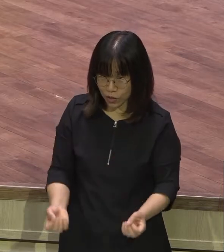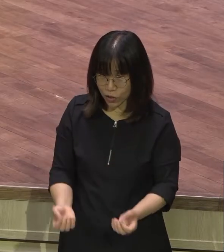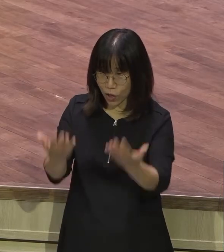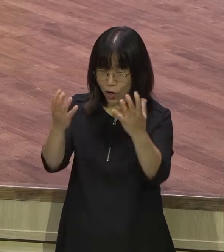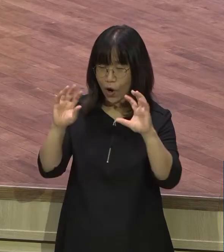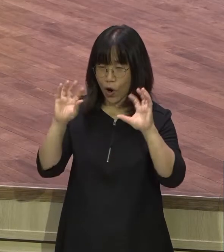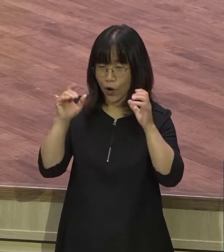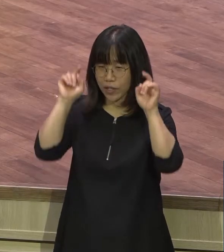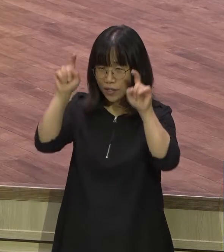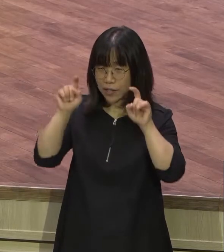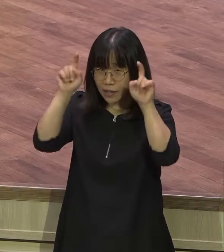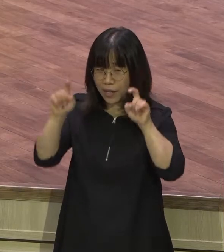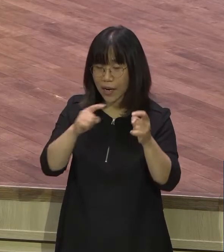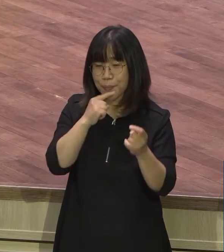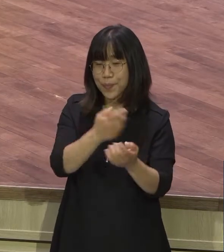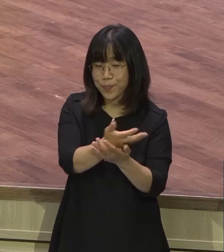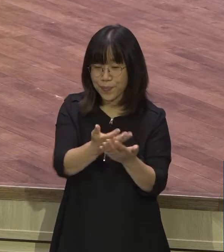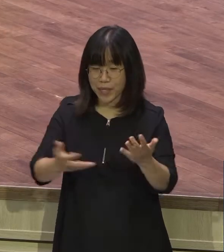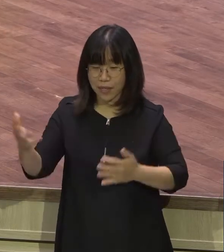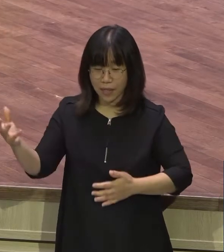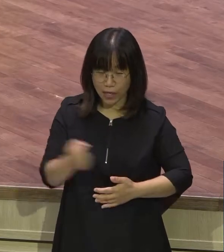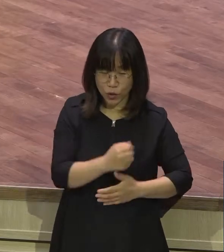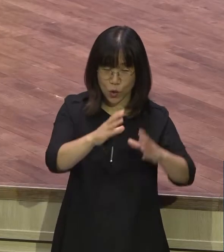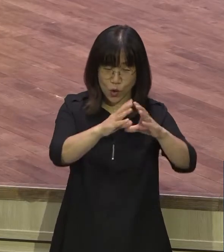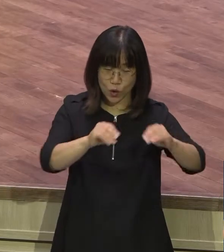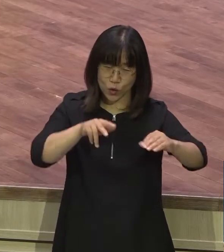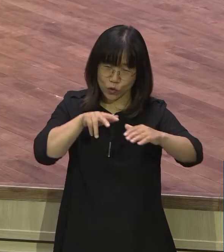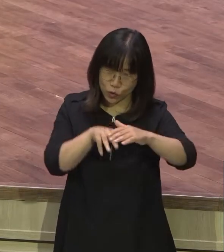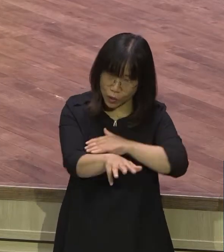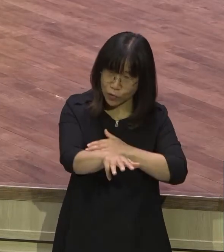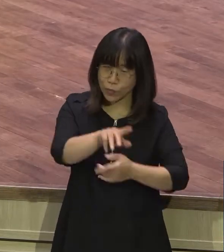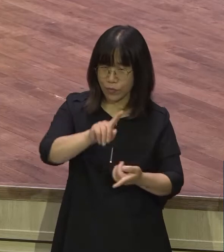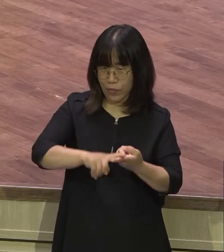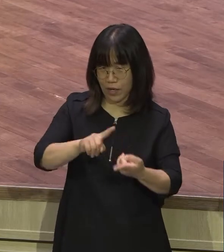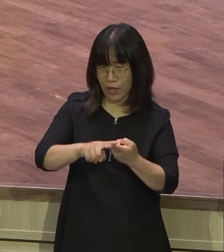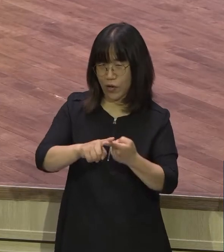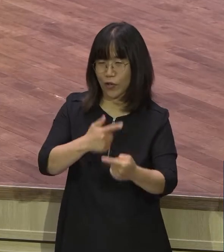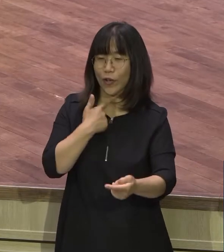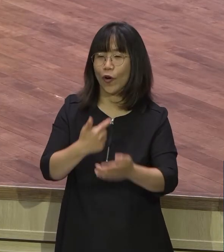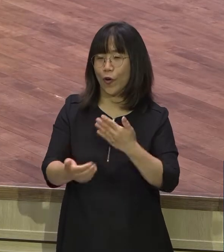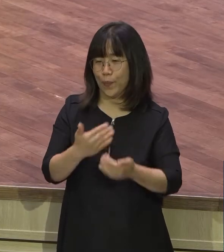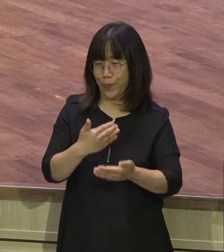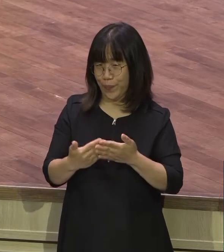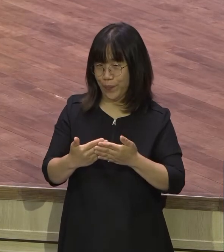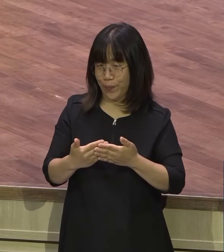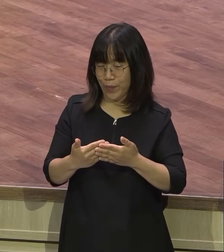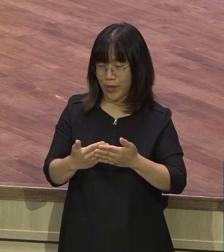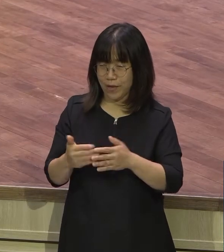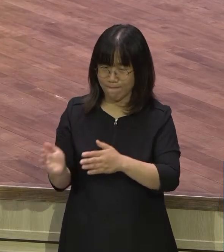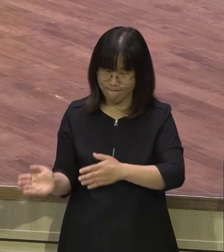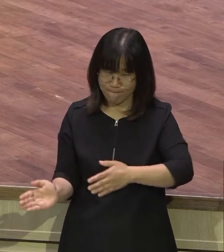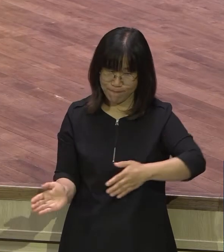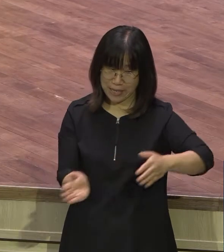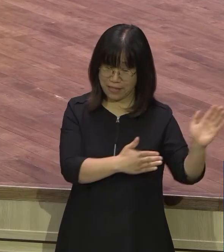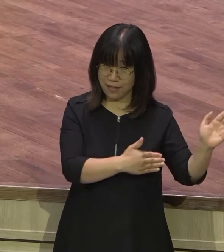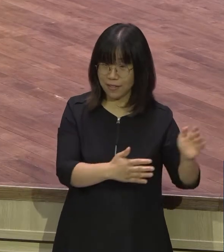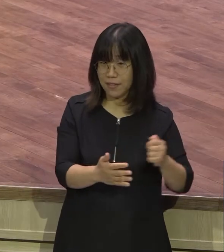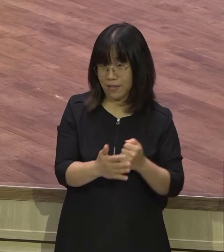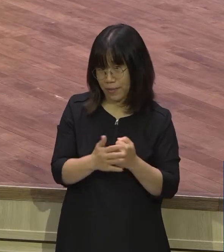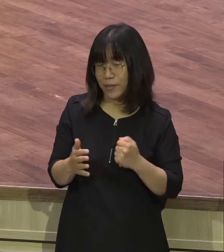출애급한 역사를 처음 한 것을 기념하는 것 6월절 패스오버 넘어섰잖아요 그러니까